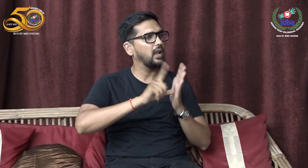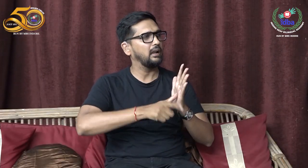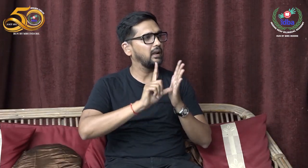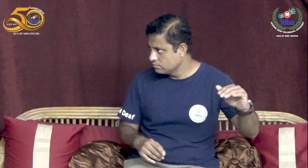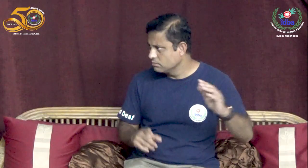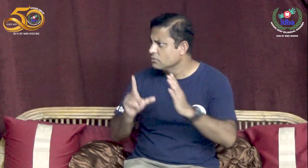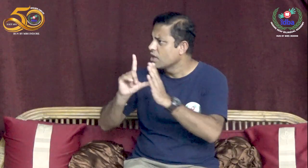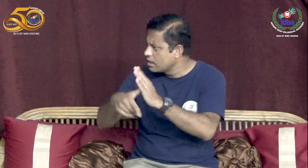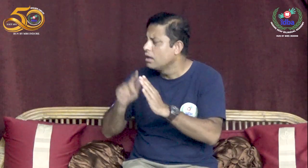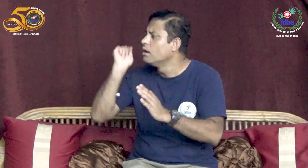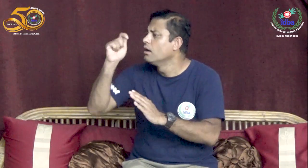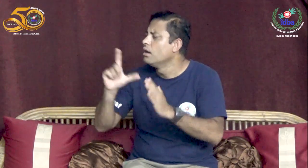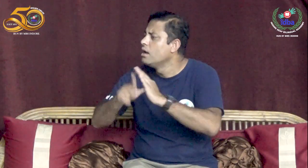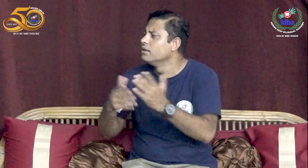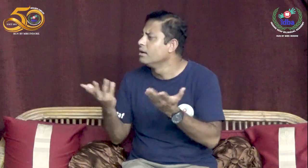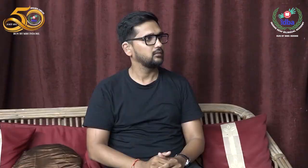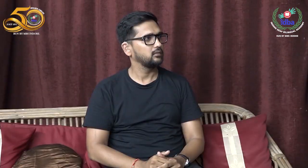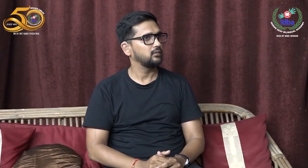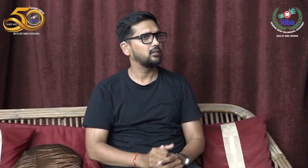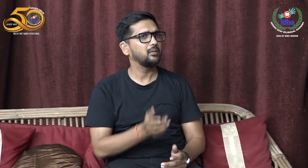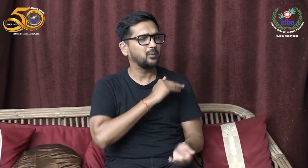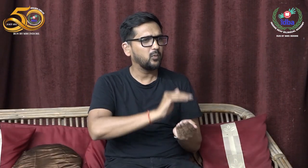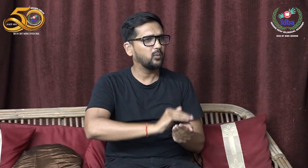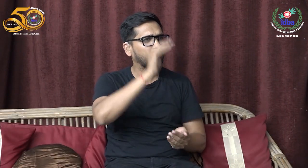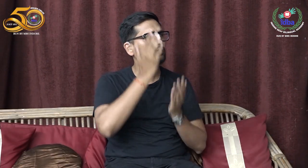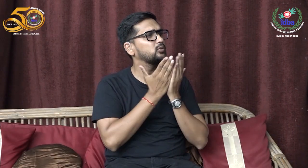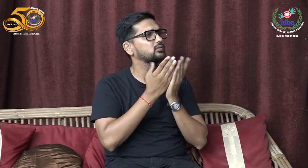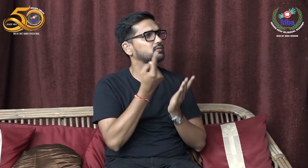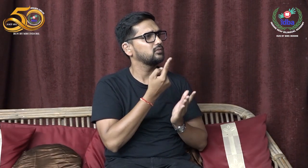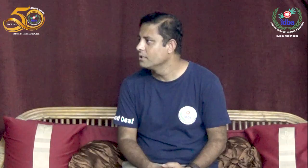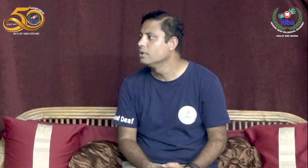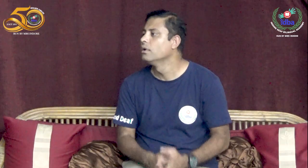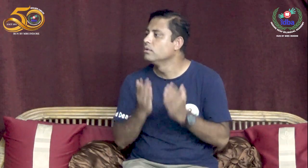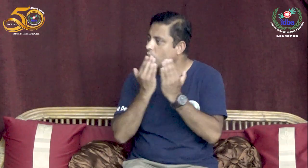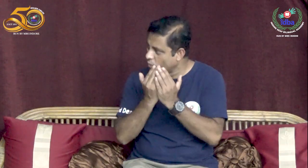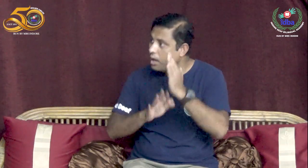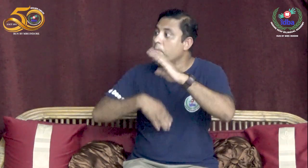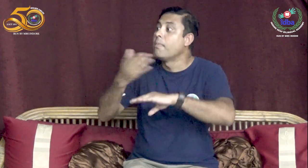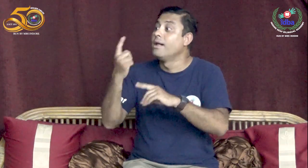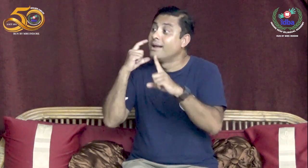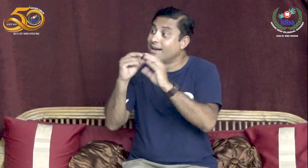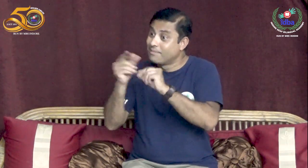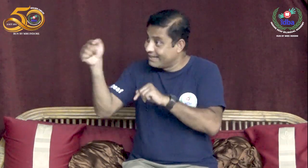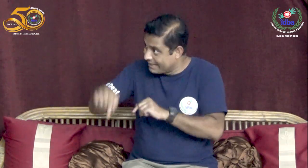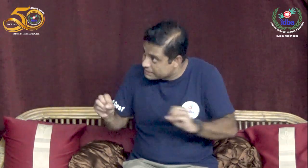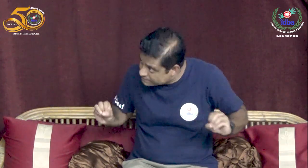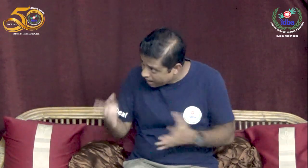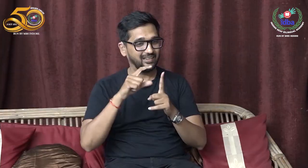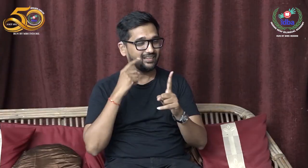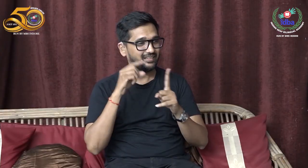थे क्या? नहीं, लेटर टाइम में मैंने स्टार्ट किया था थोड़ा सा। बचपन से तो मैंने पढ़ाई ही करी केवल। उसके बाद